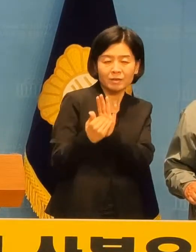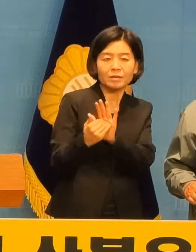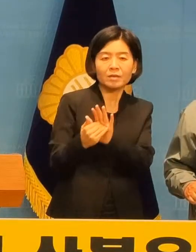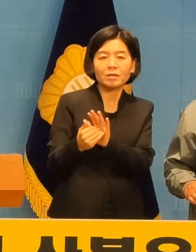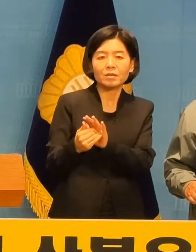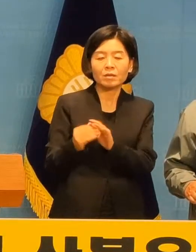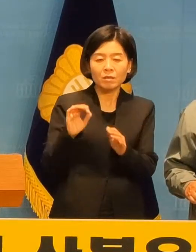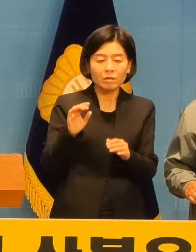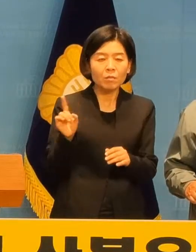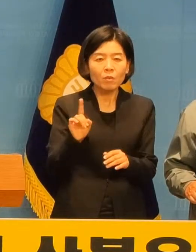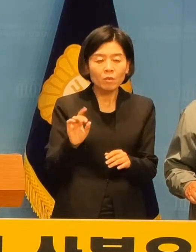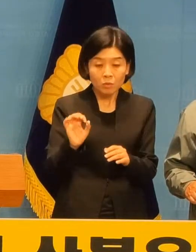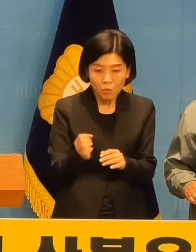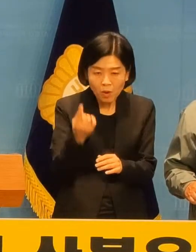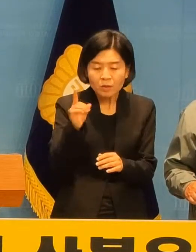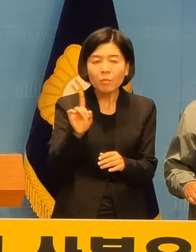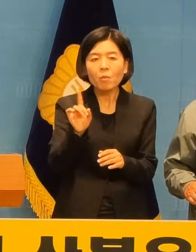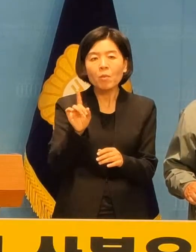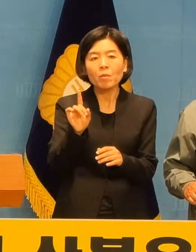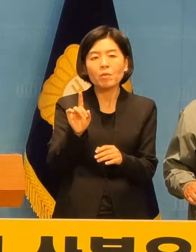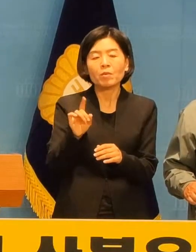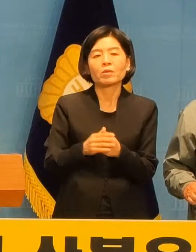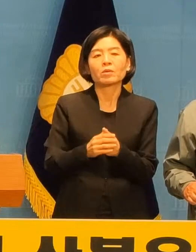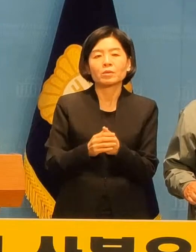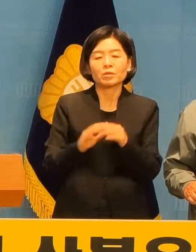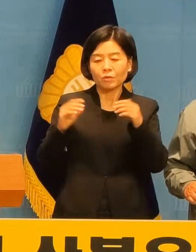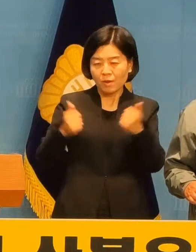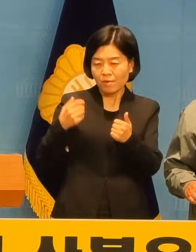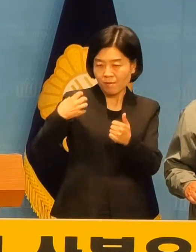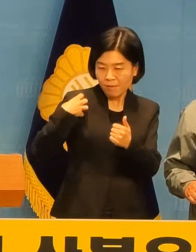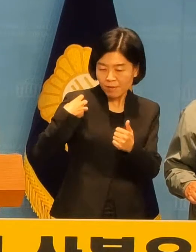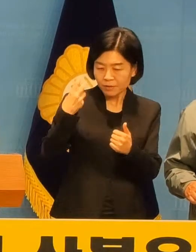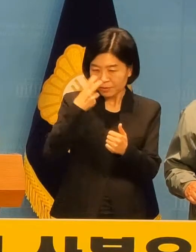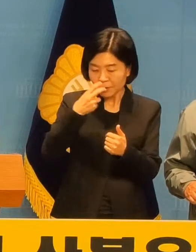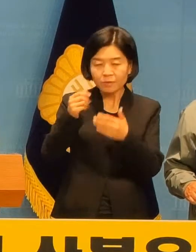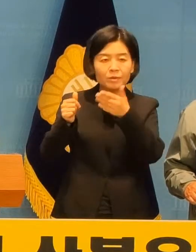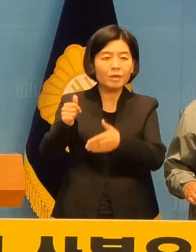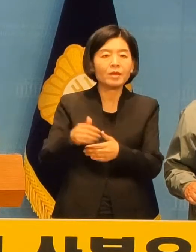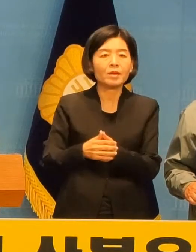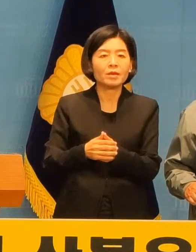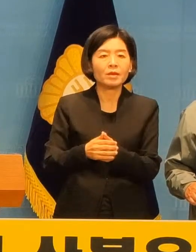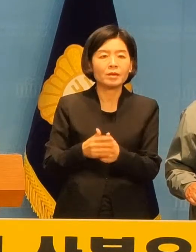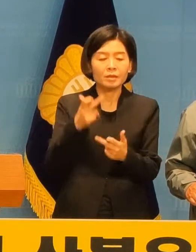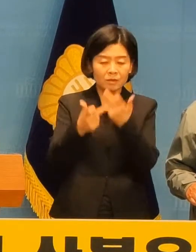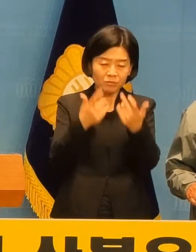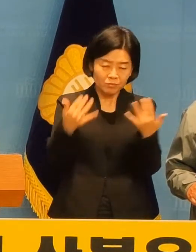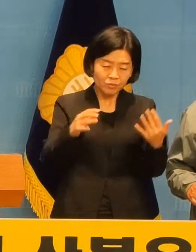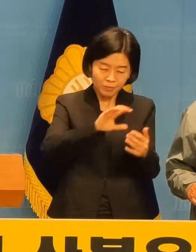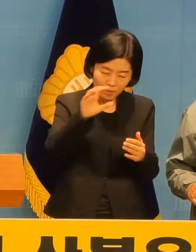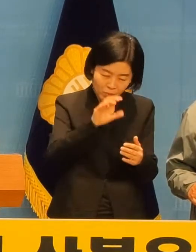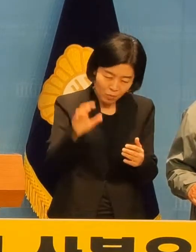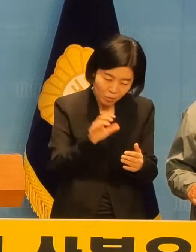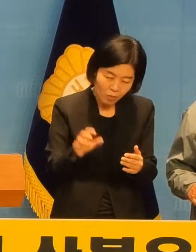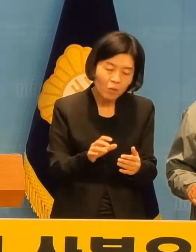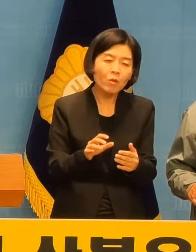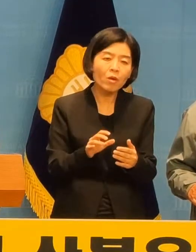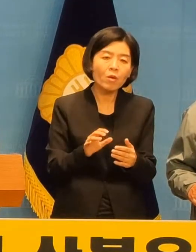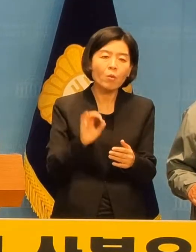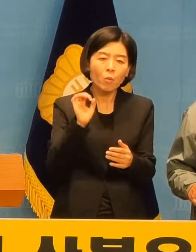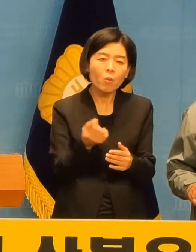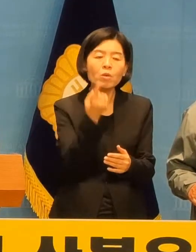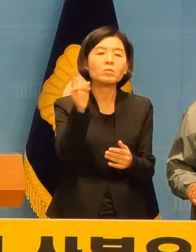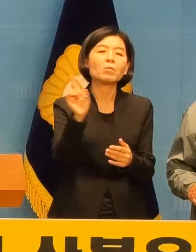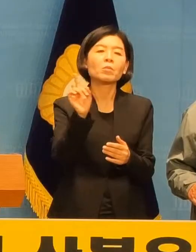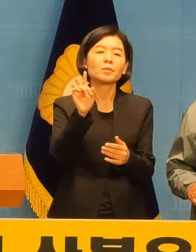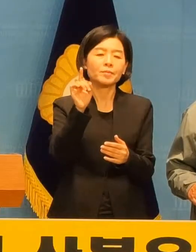국회는 즉시 국정조사를 실시하라는 말씀드리겠습니다. 반복되는 산불 재난의 구조적 원인을 찾아